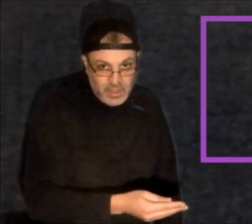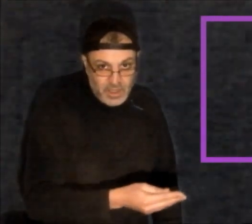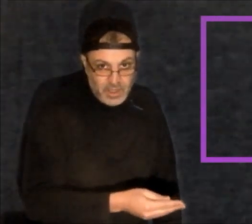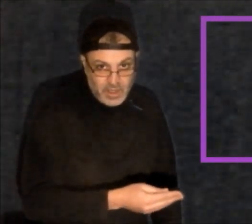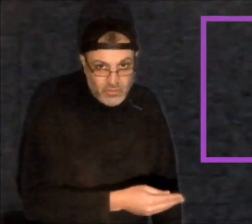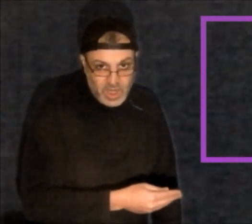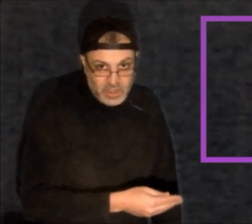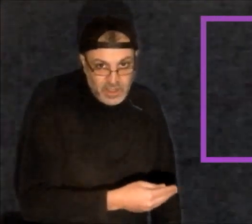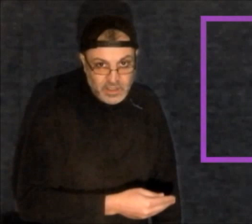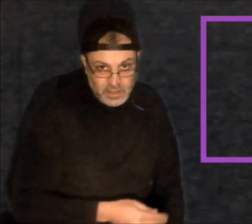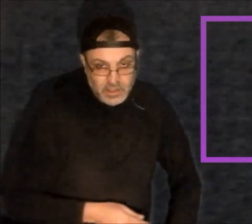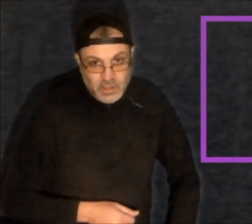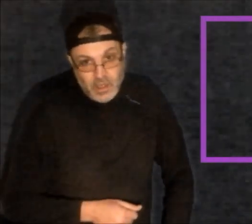باب الوادي